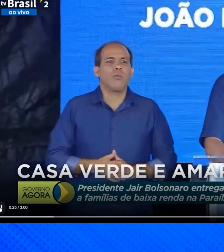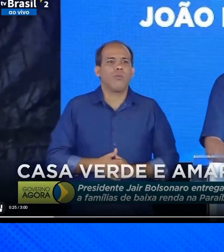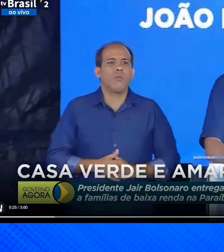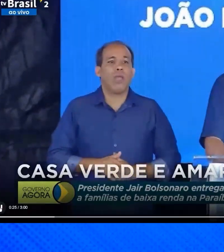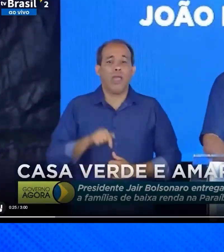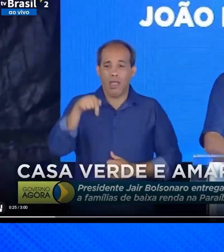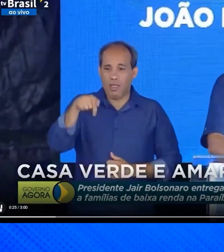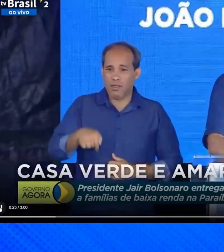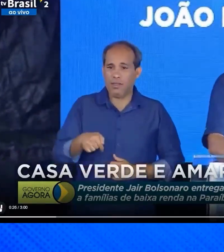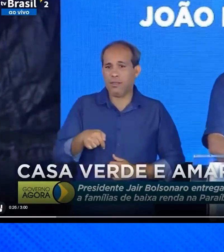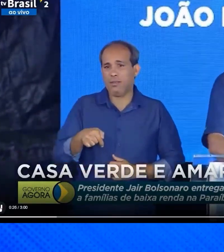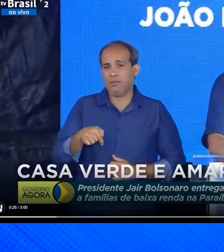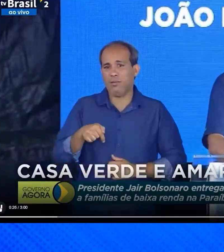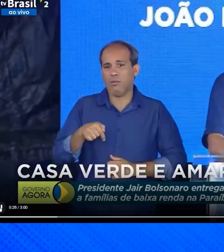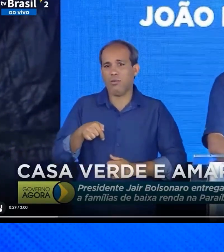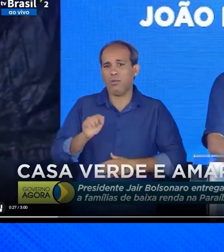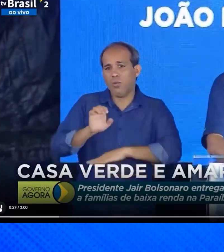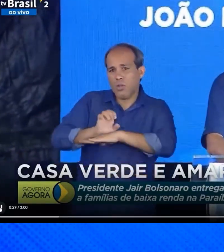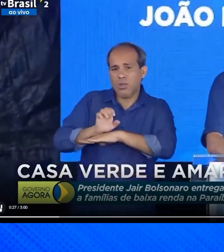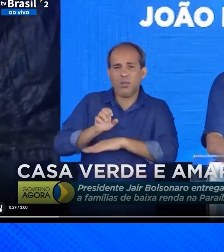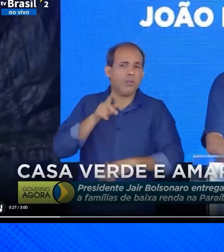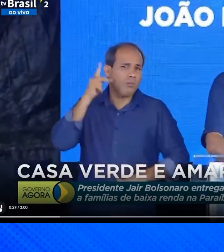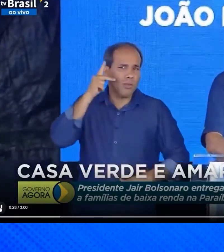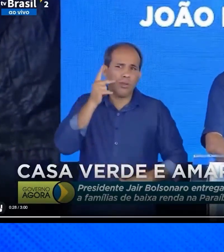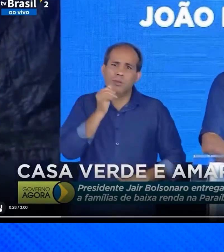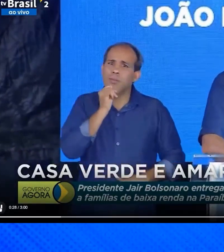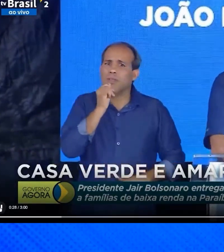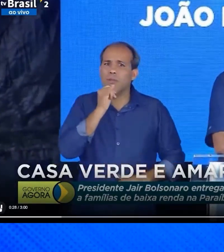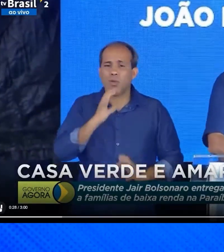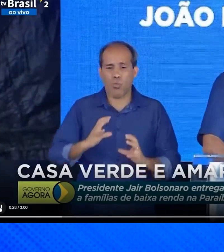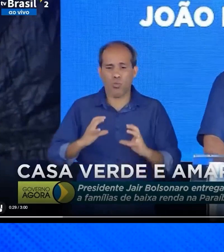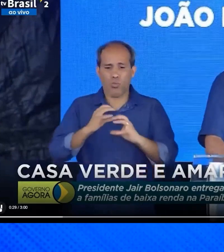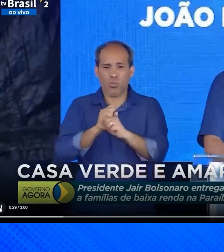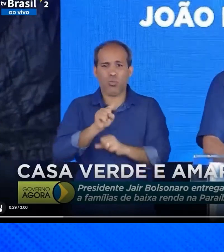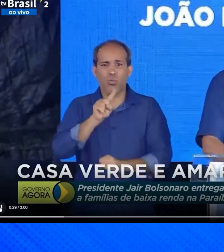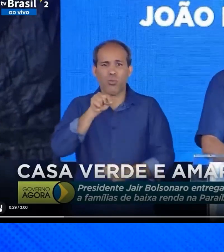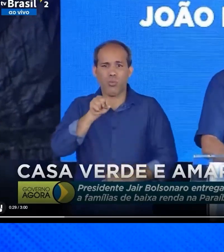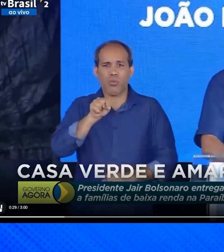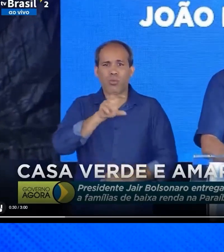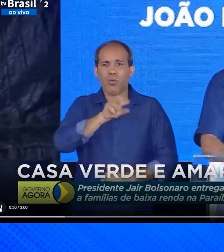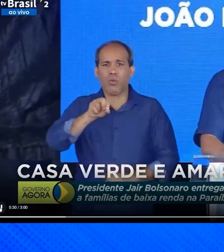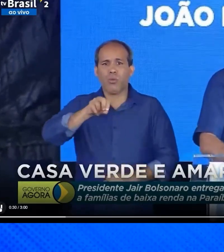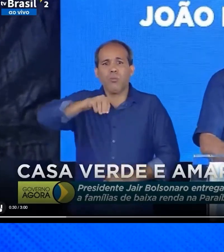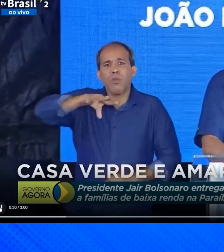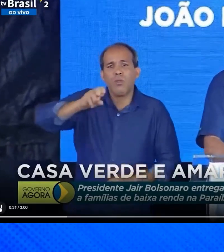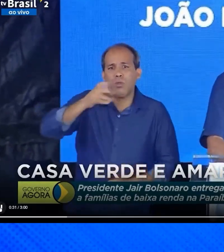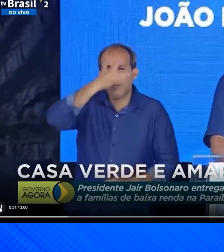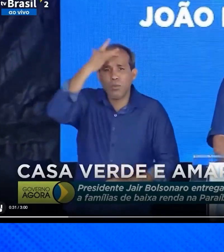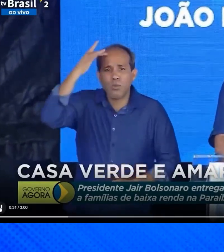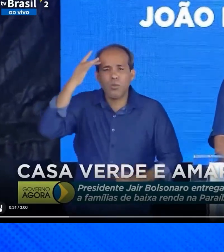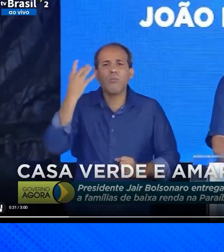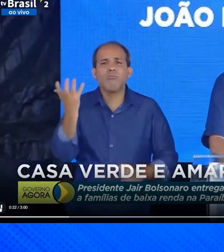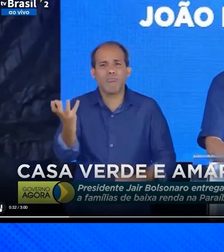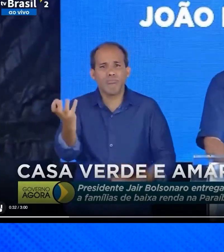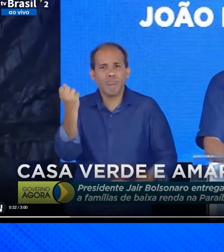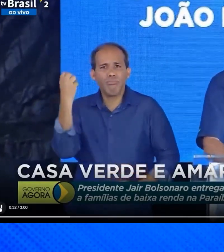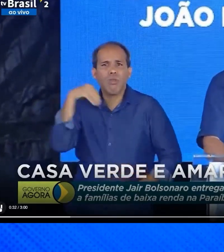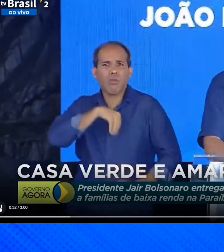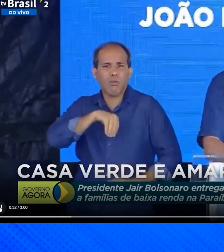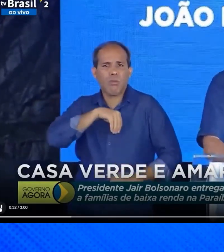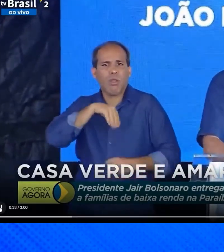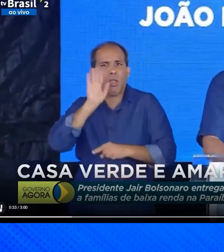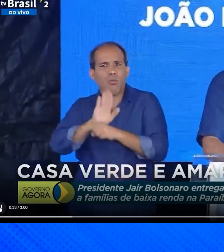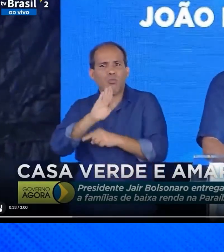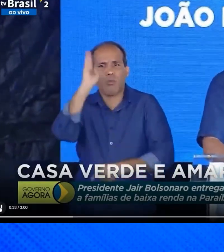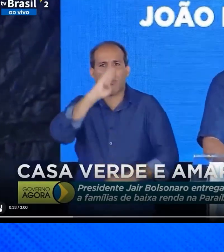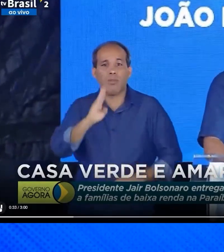aqui na Paraíba, por volta de 1,5 milhão de pessoas recebe o Auxílio Brasil. E